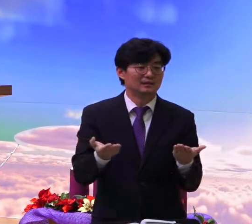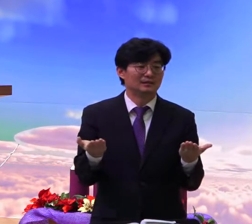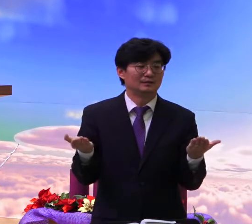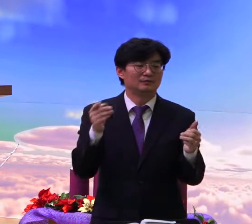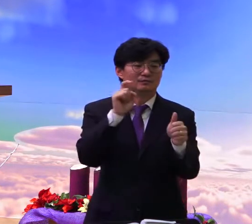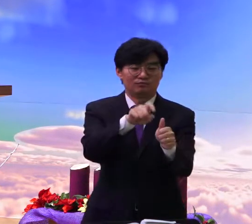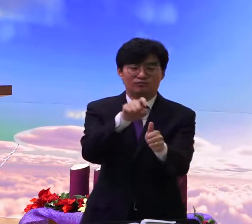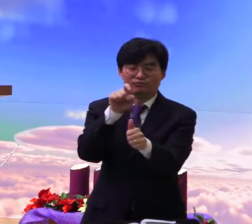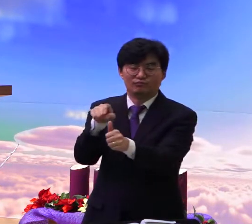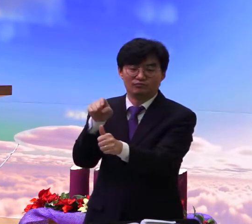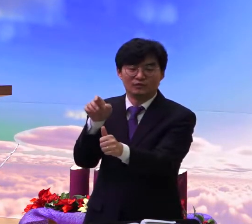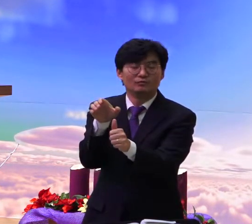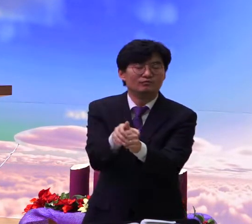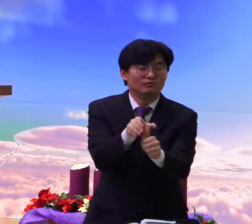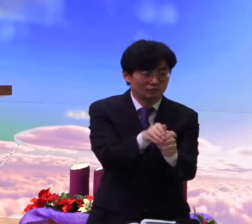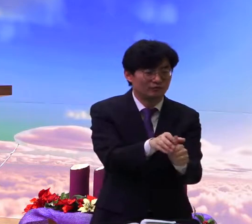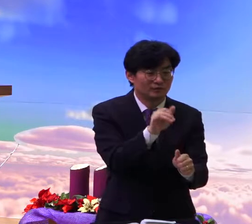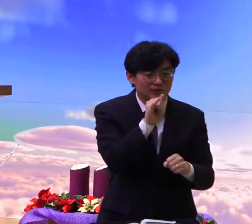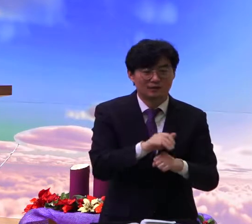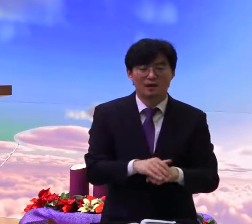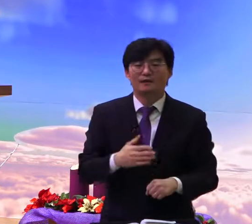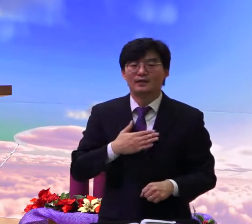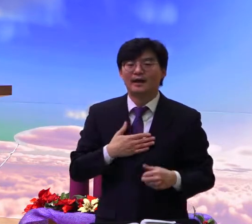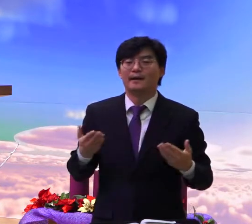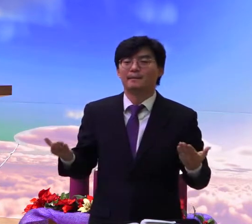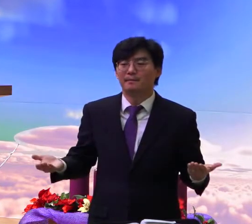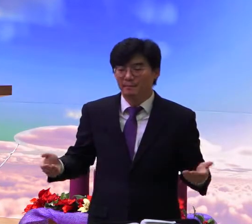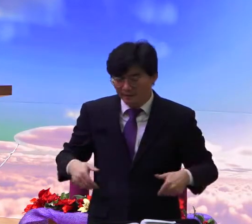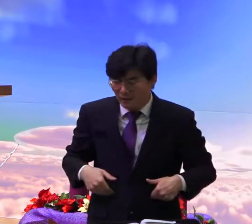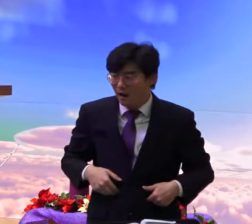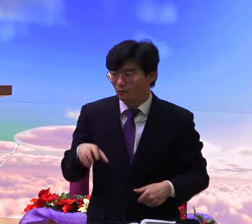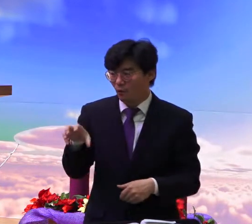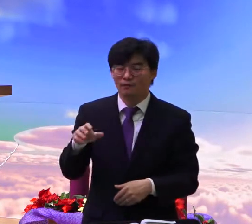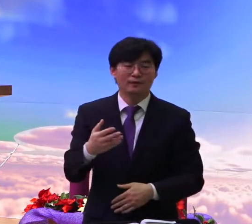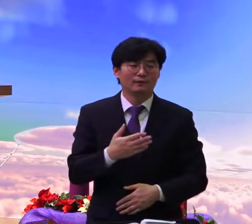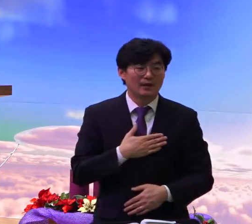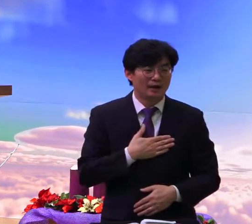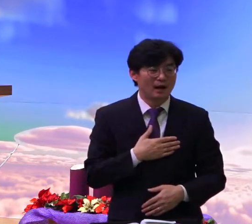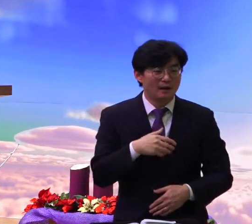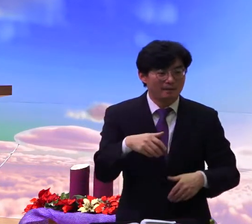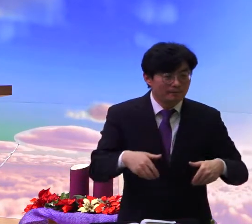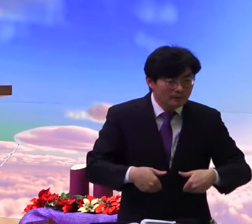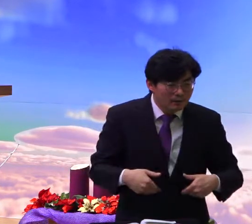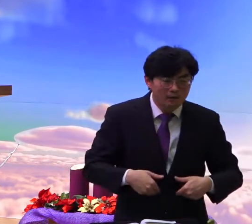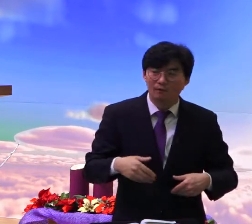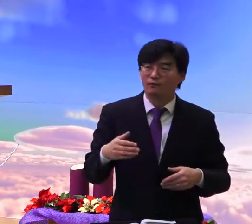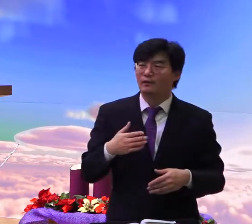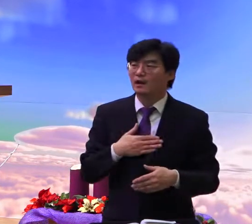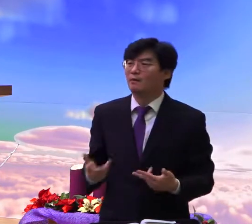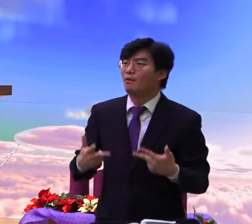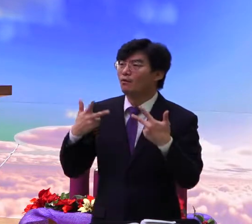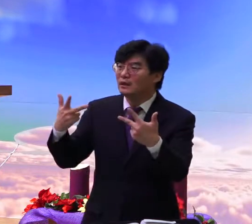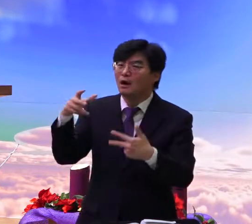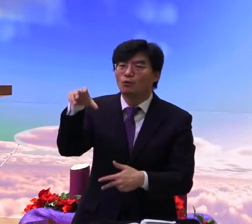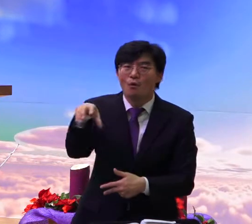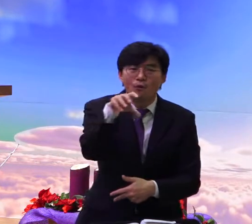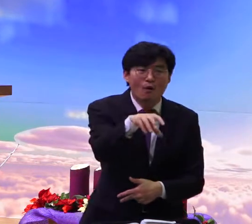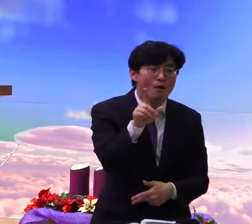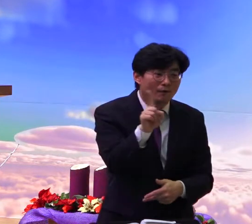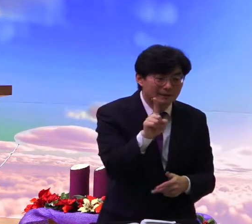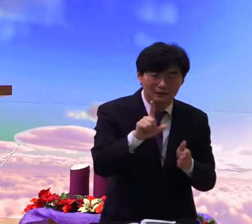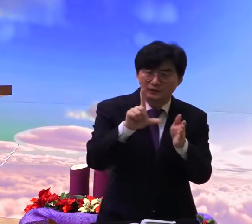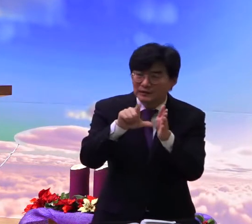과연 내가 어디에 필요할까? 내가 필요한 것이 어디인가를 여러분 믿음 안에서 찾으시기를 바랍니다. 그리고 하나님께서